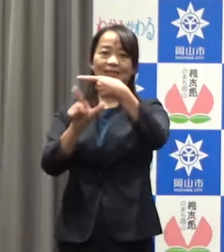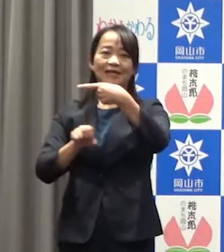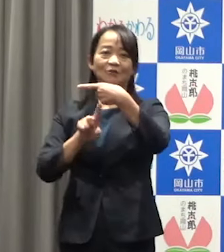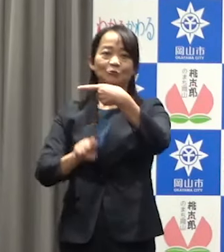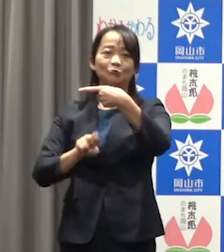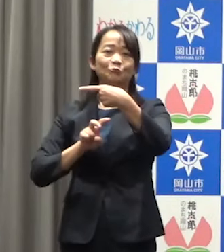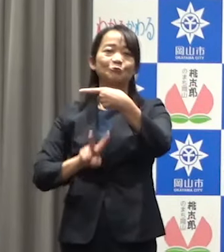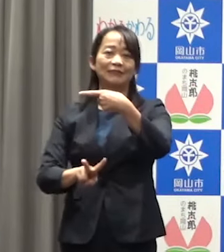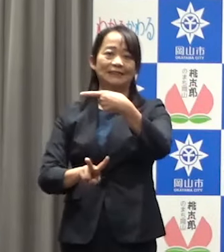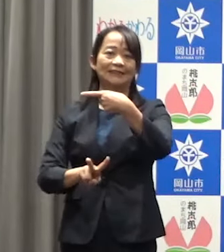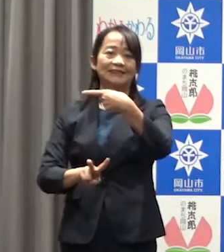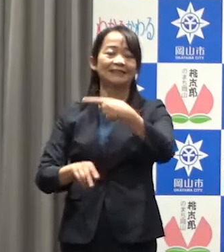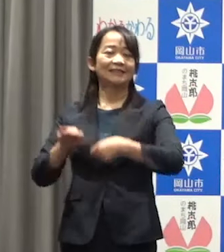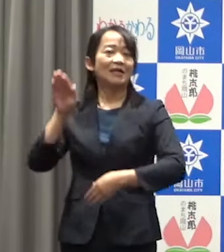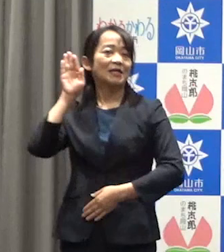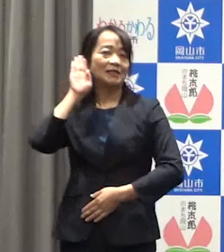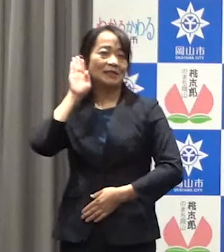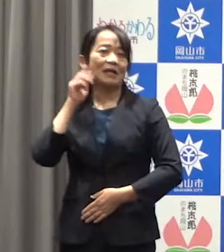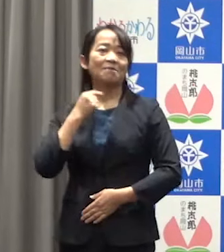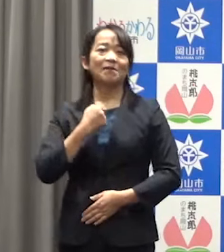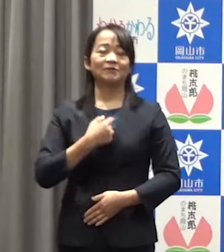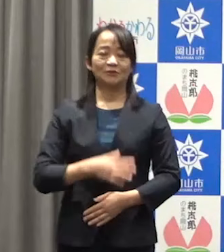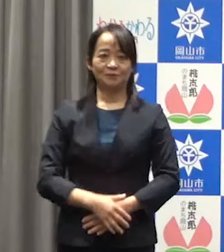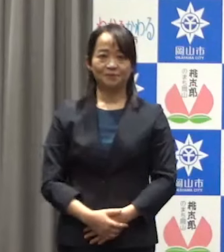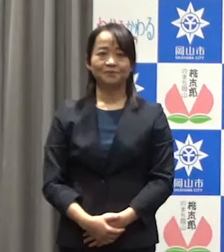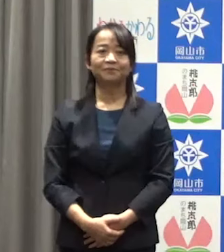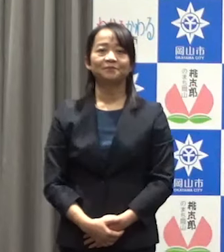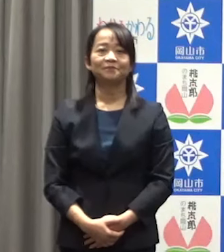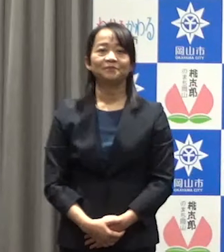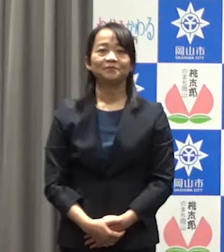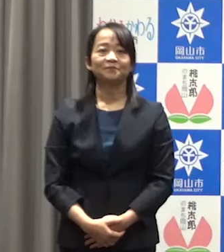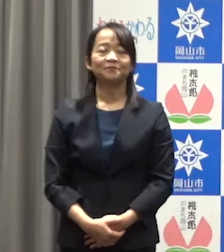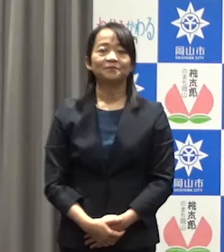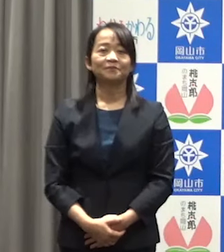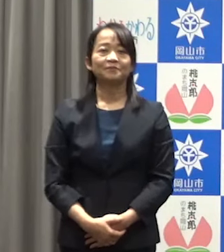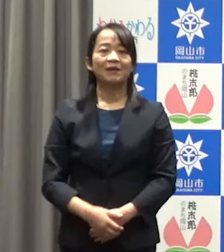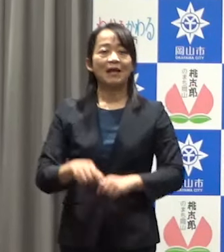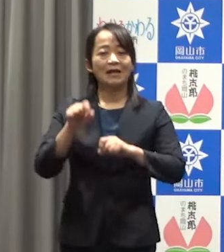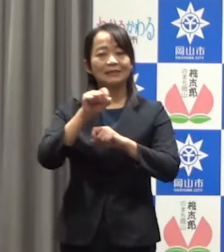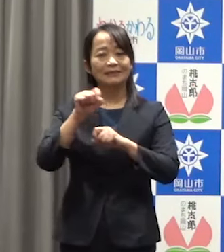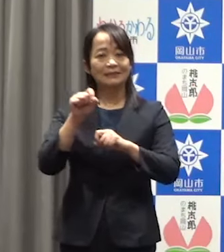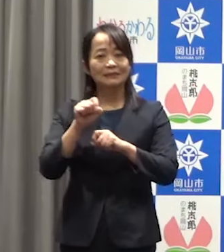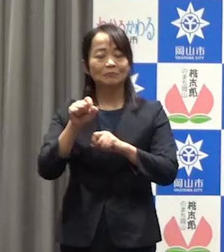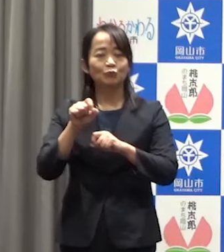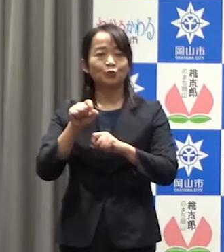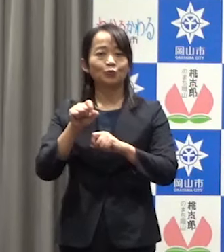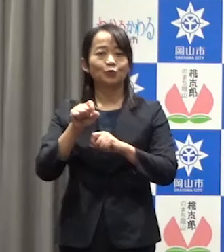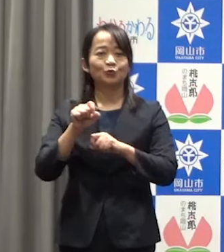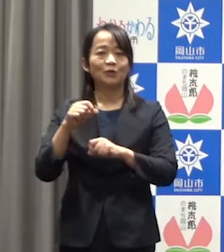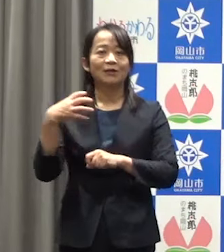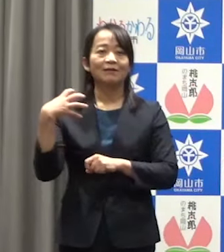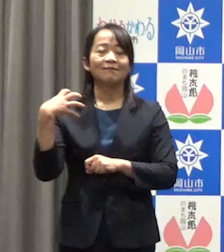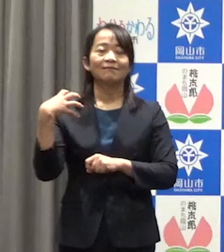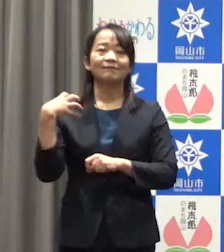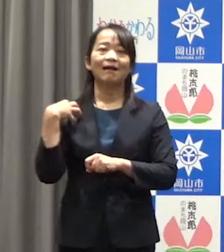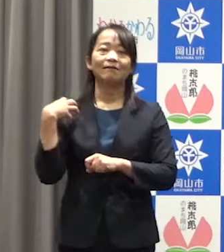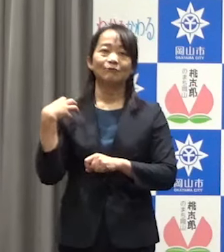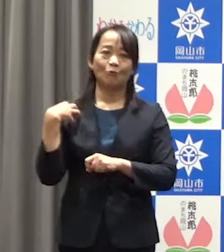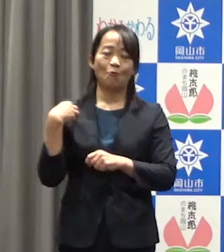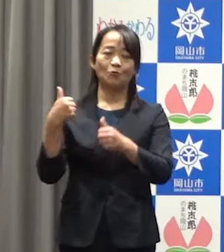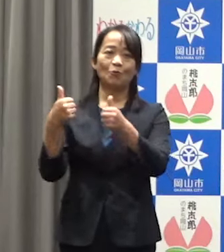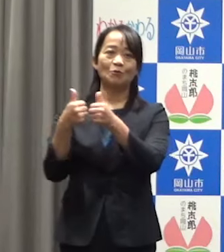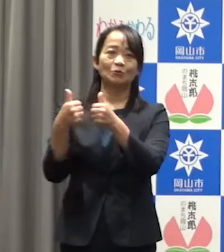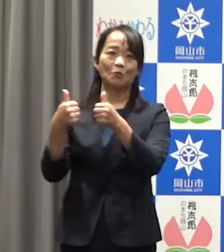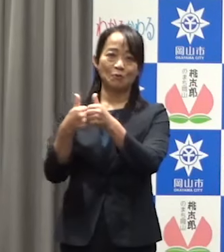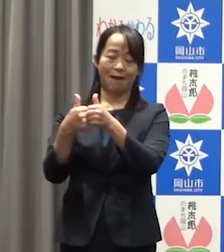い。まあ、ただね、事務的な話ですんで、今日の